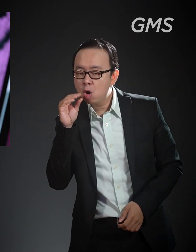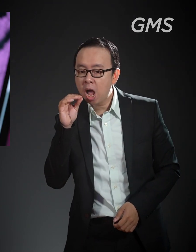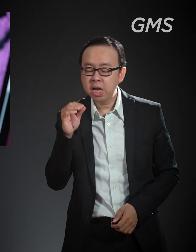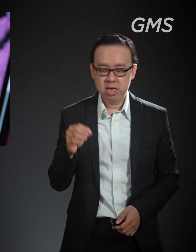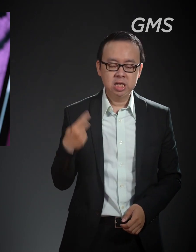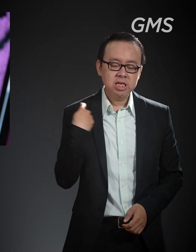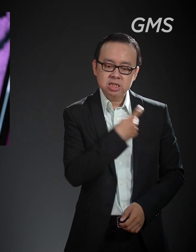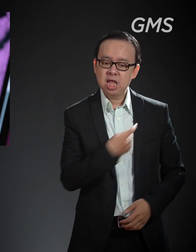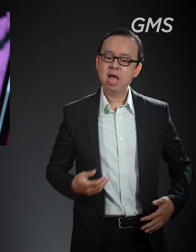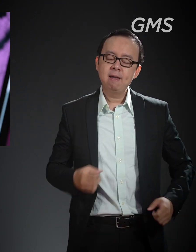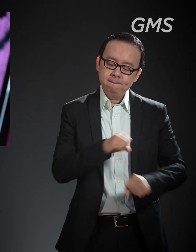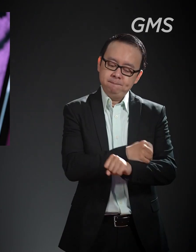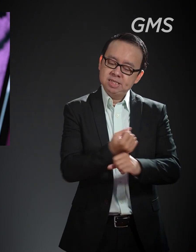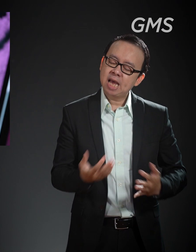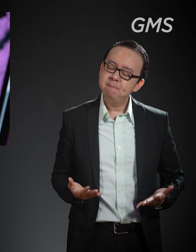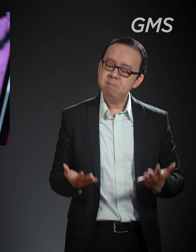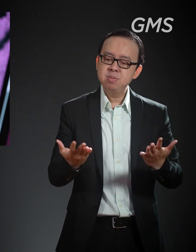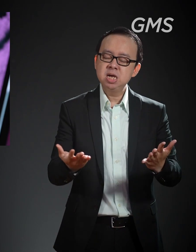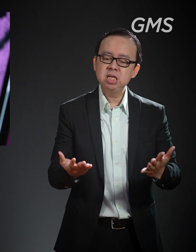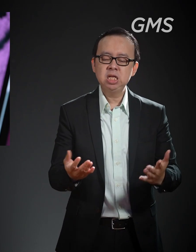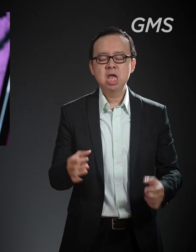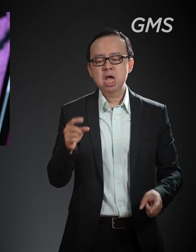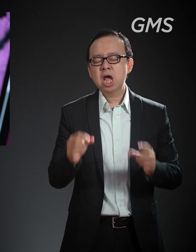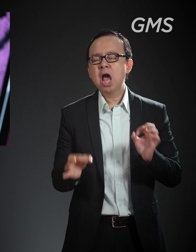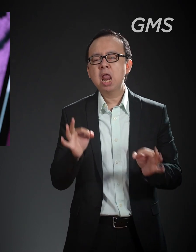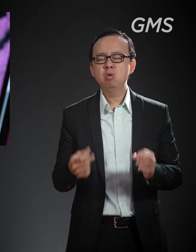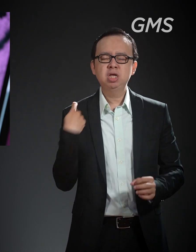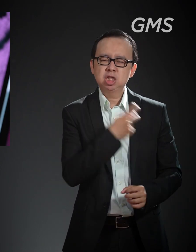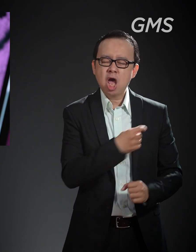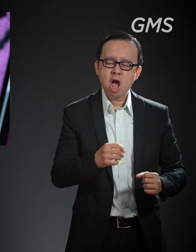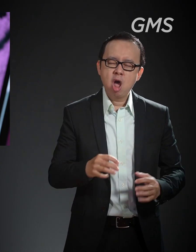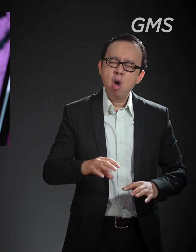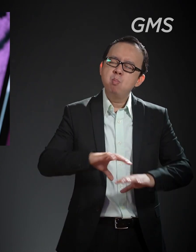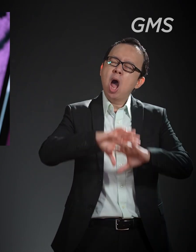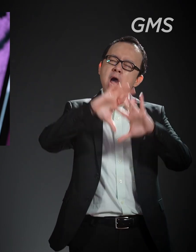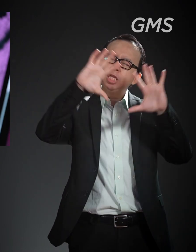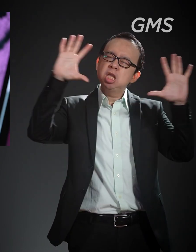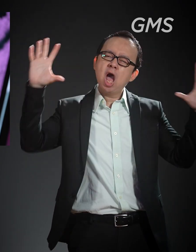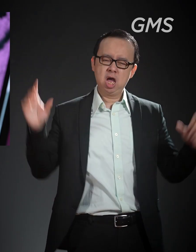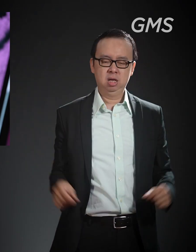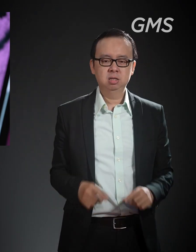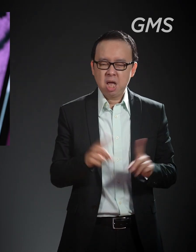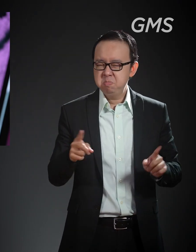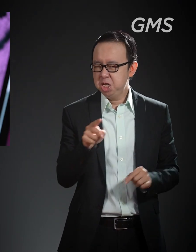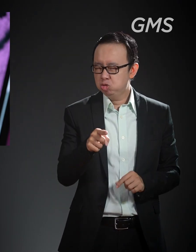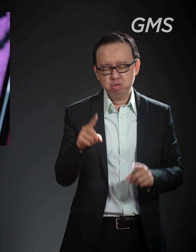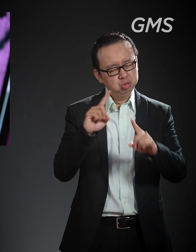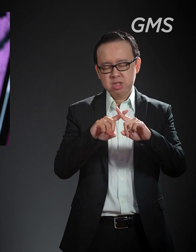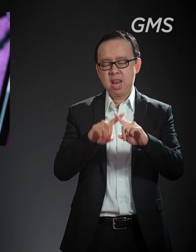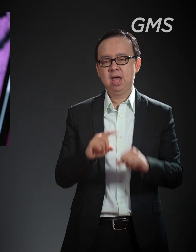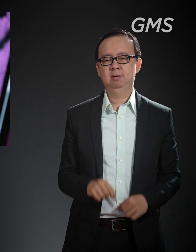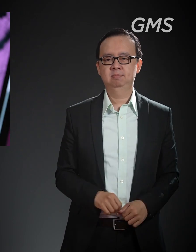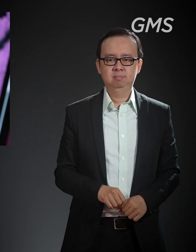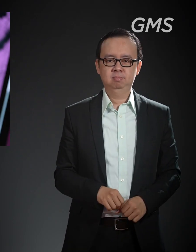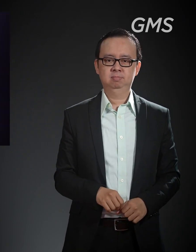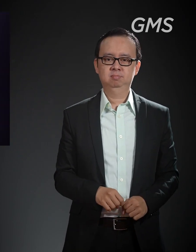kelimpahan. Kita hanya bisa sharing, kita bisa berbagi kalau kita sendiri dapatkan semua yang kita butuhkan. Terutama semua yang